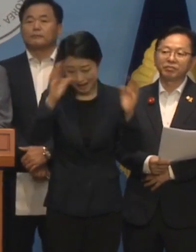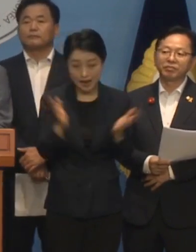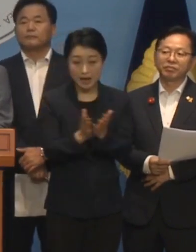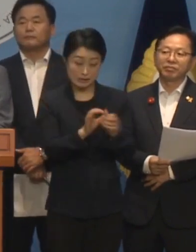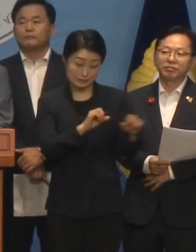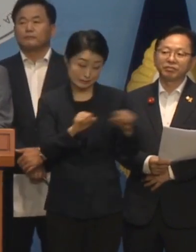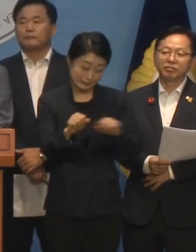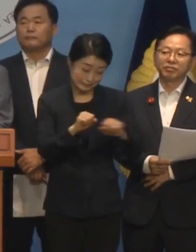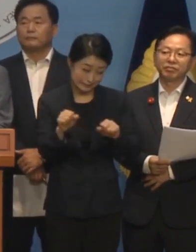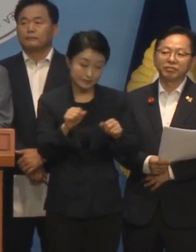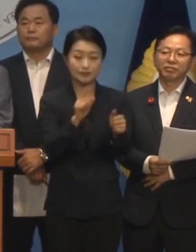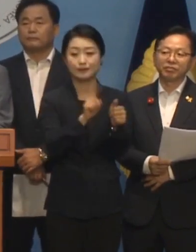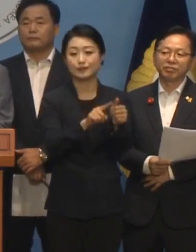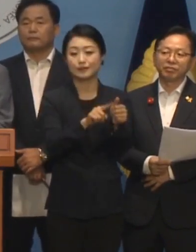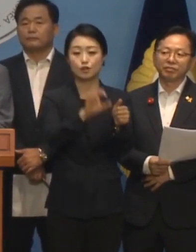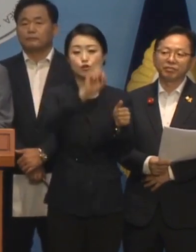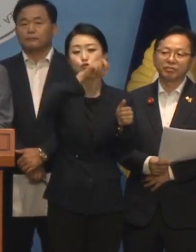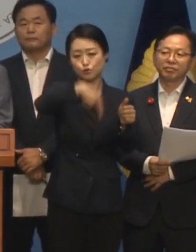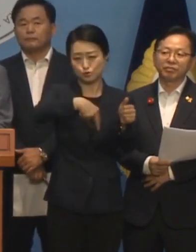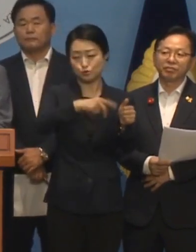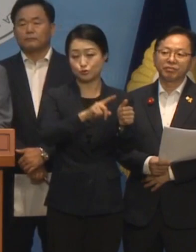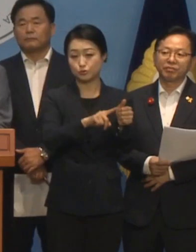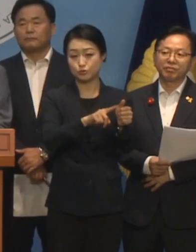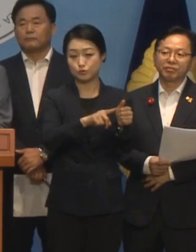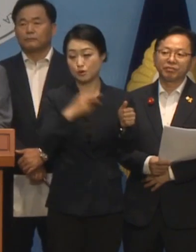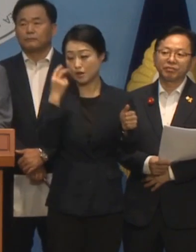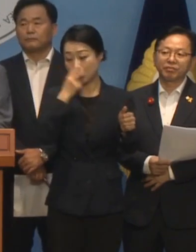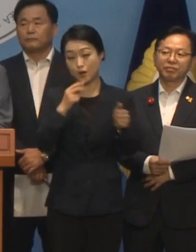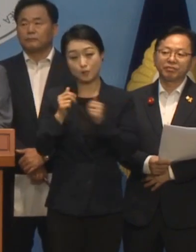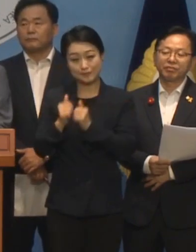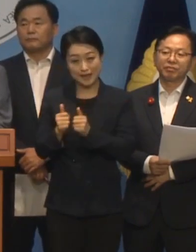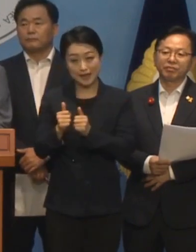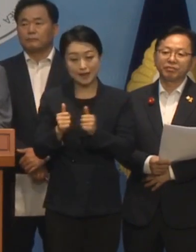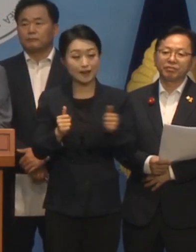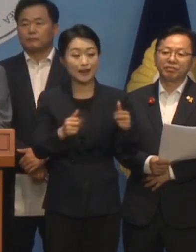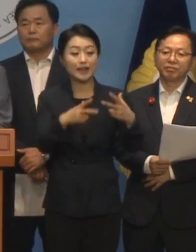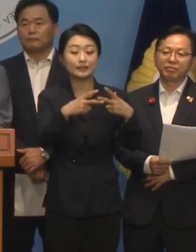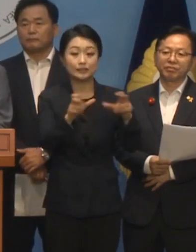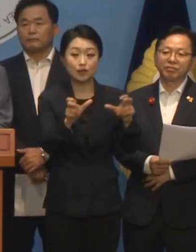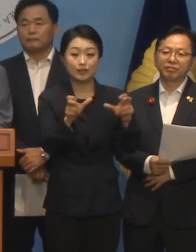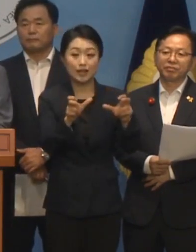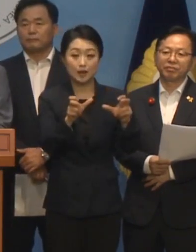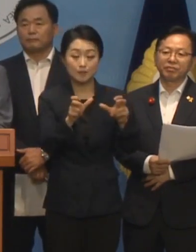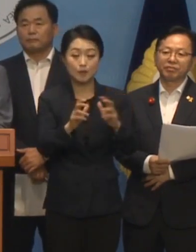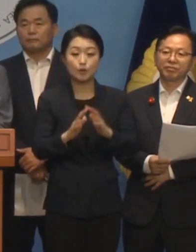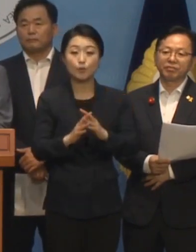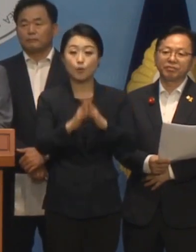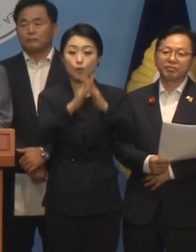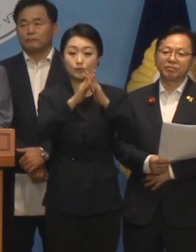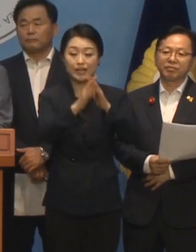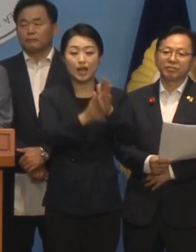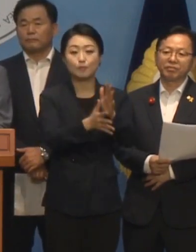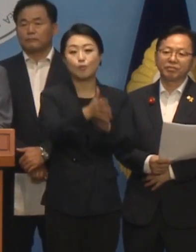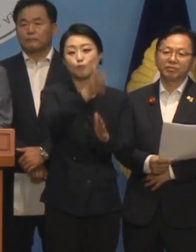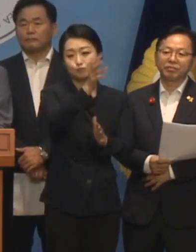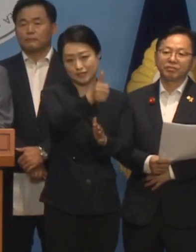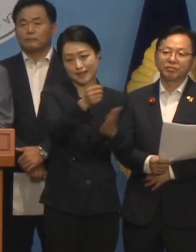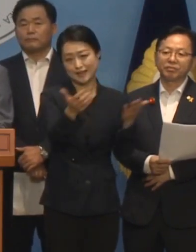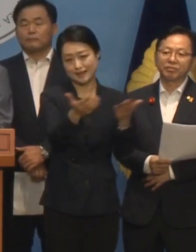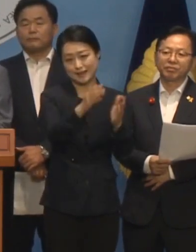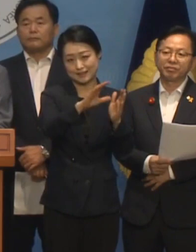주도적으로 개입한 인물입니다. 검찰은 애초 그가 성남 도시개발공사 기획본부장으로